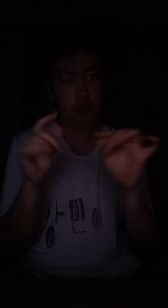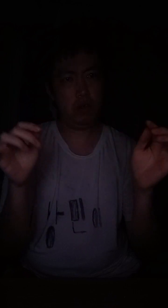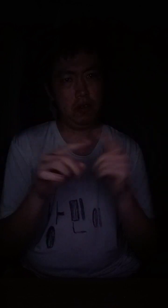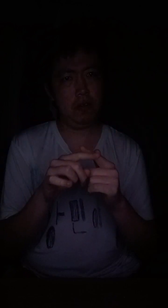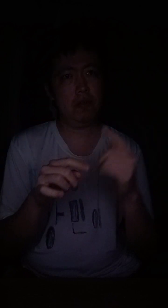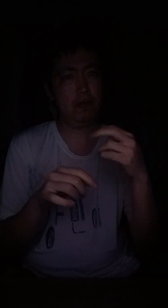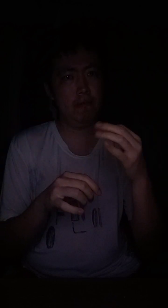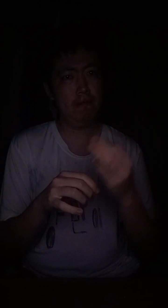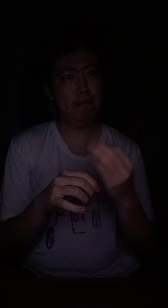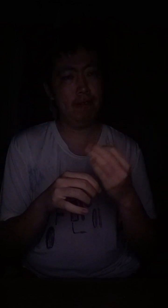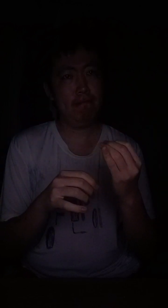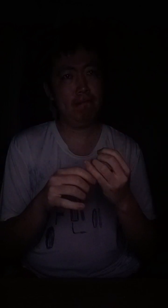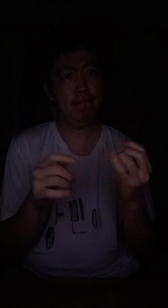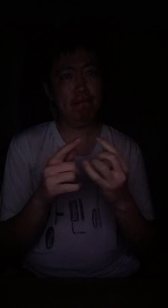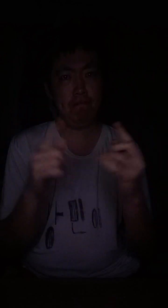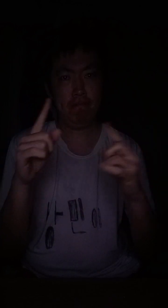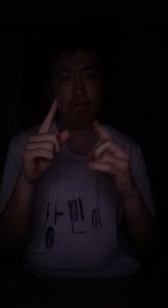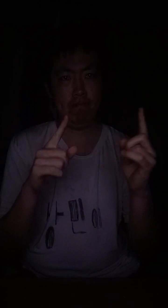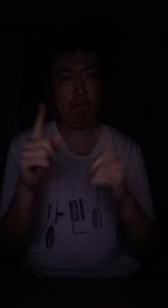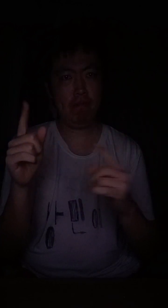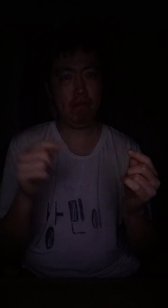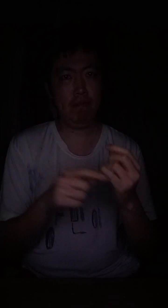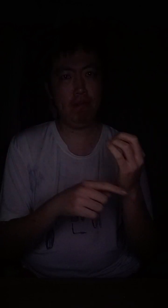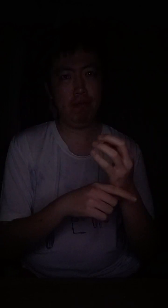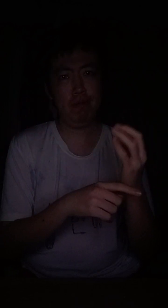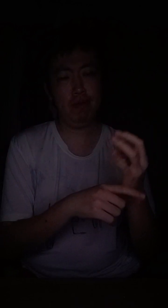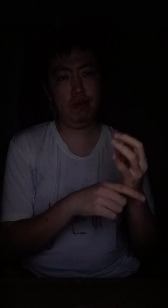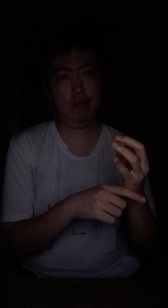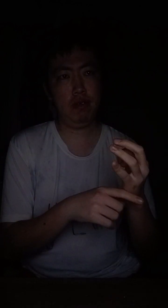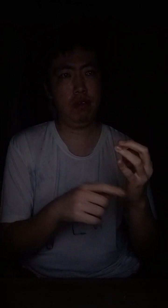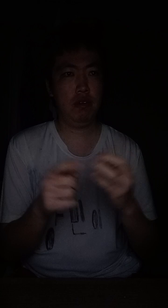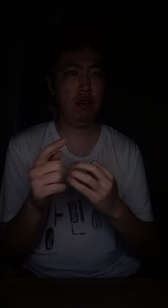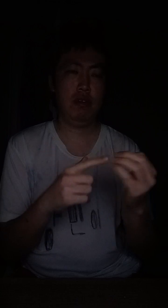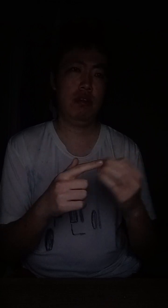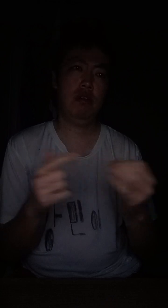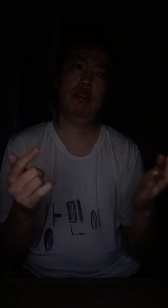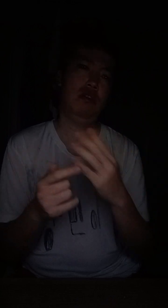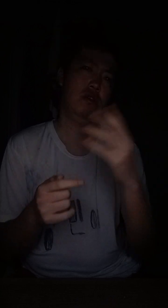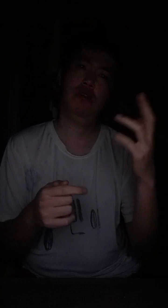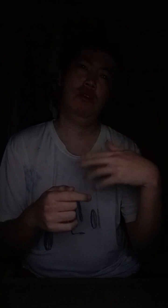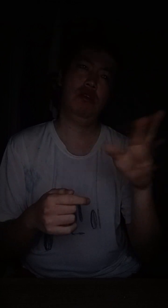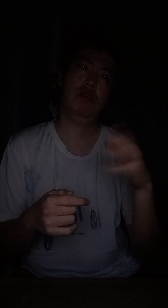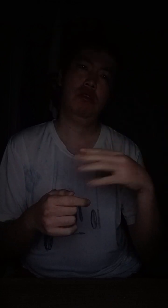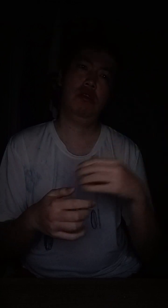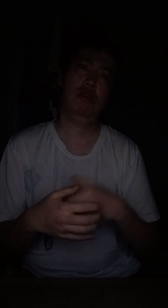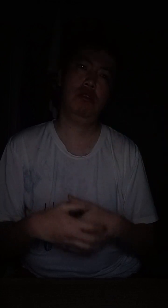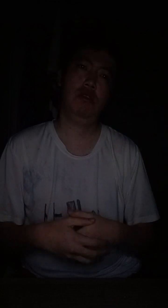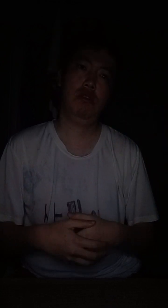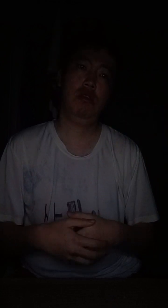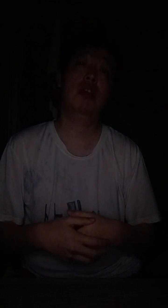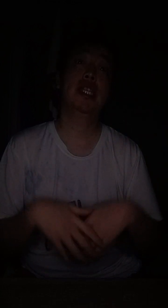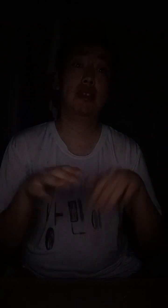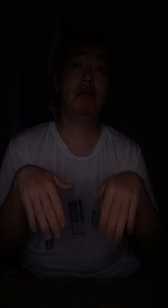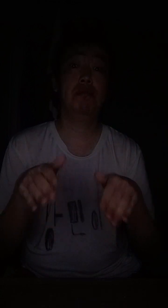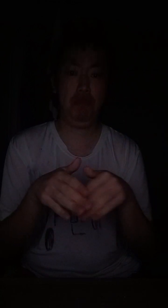범죄 근절 특별 대책까지 세웠지만 교육부가 전수조사에 나선 건 이번이 처음입니다. 지금까지